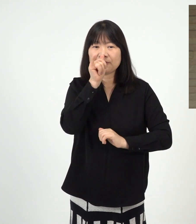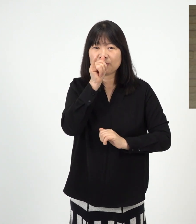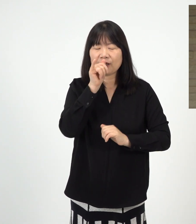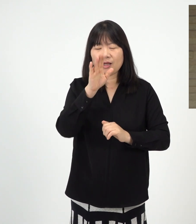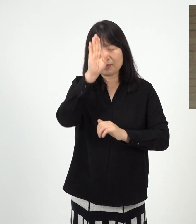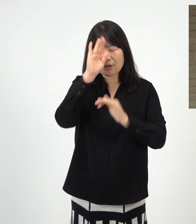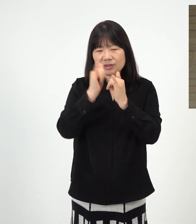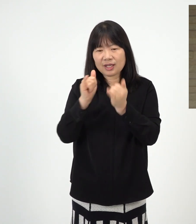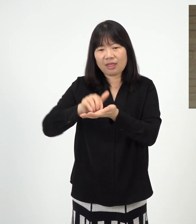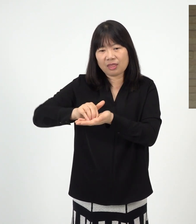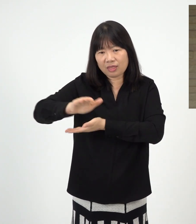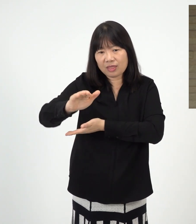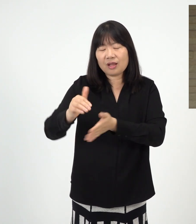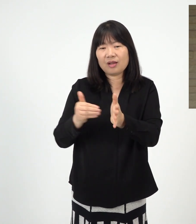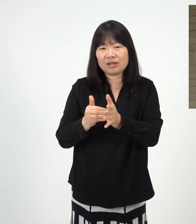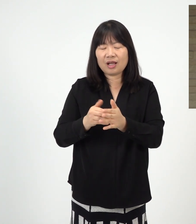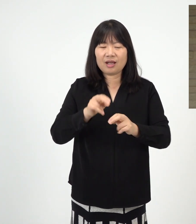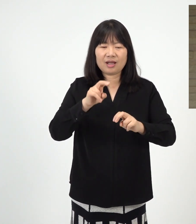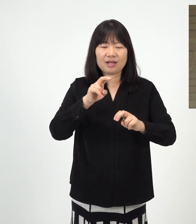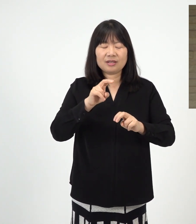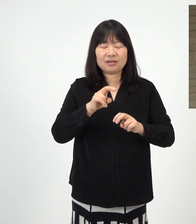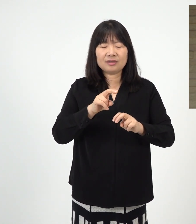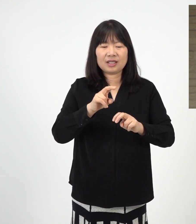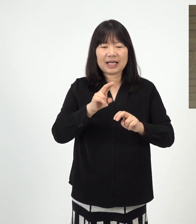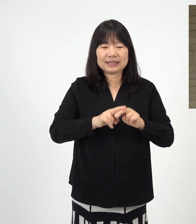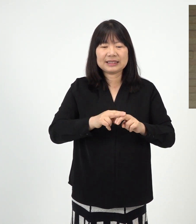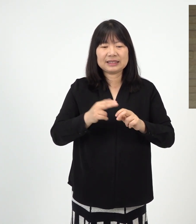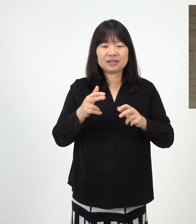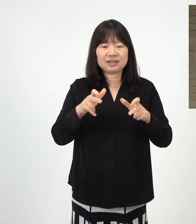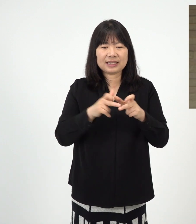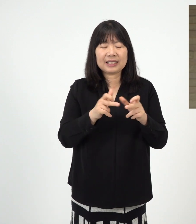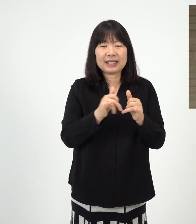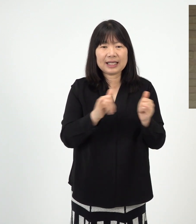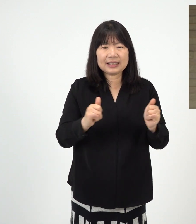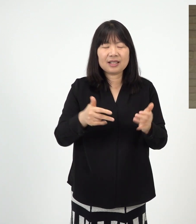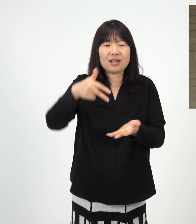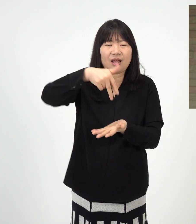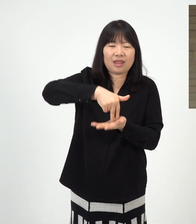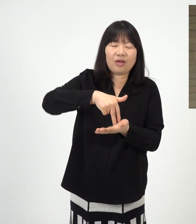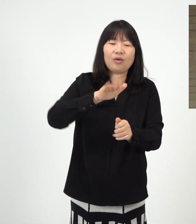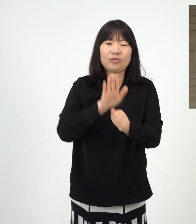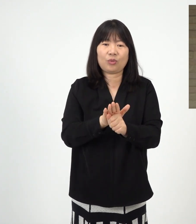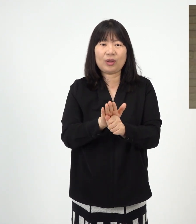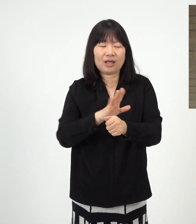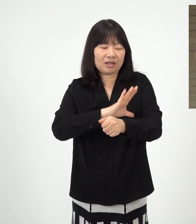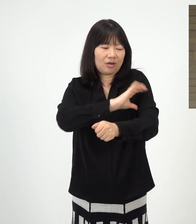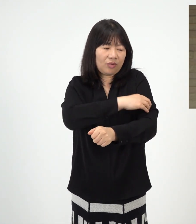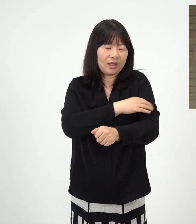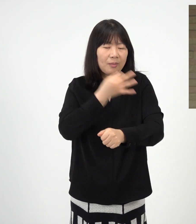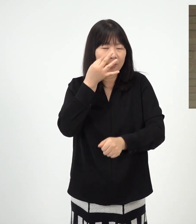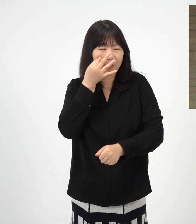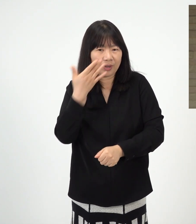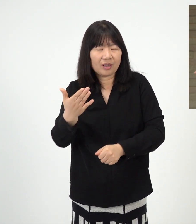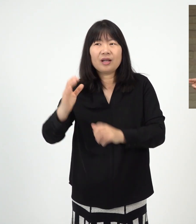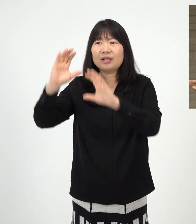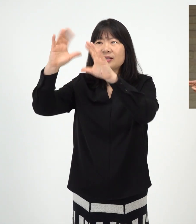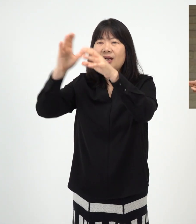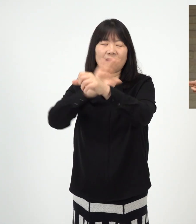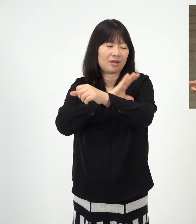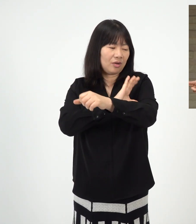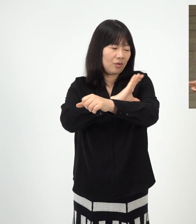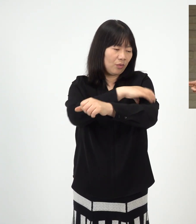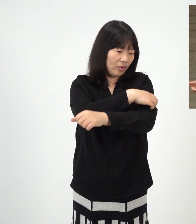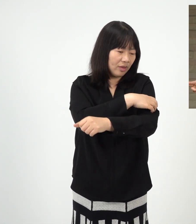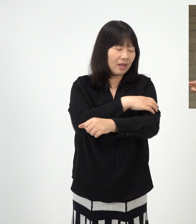병자를 쫓아내시고 안림뱅이를 일으키시고 권세를 드러냈어요. 그럼 나라, 권세, 그 다음 나오는